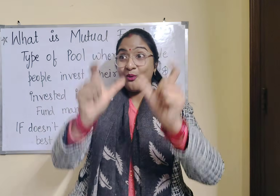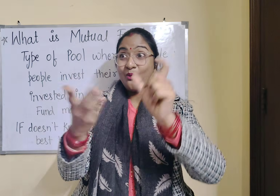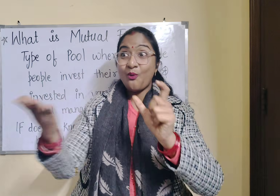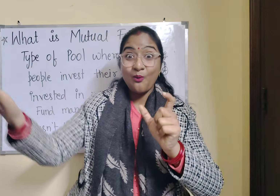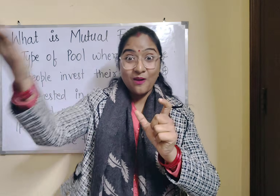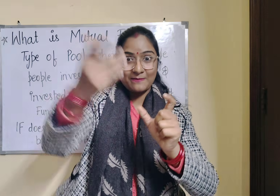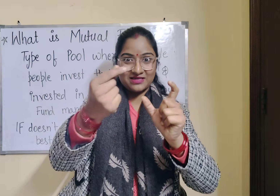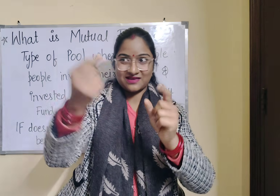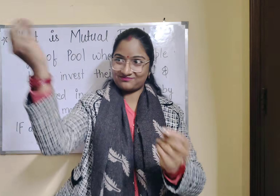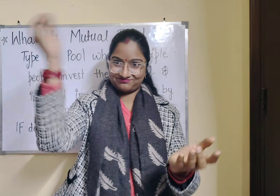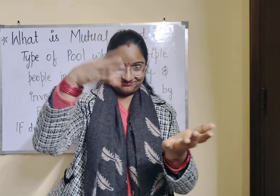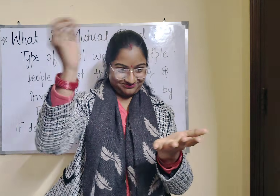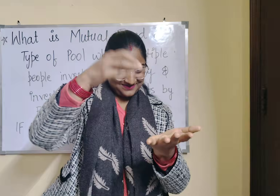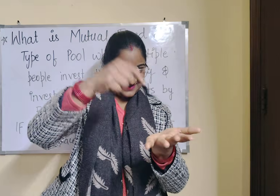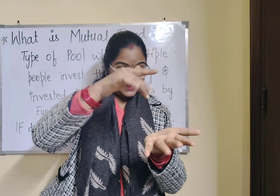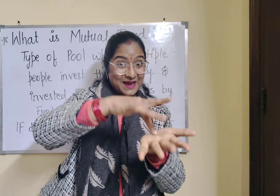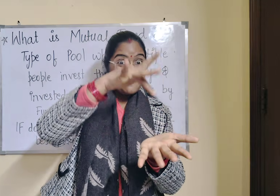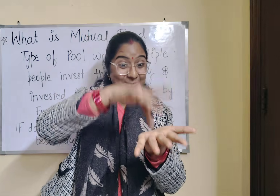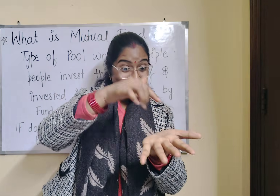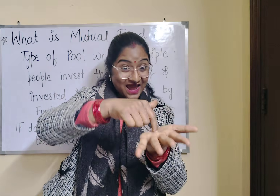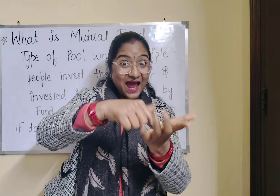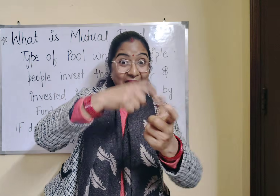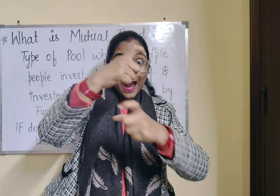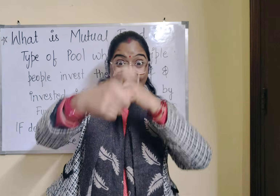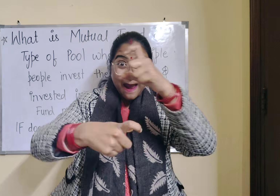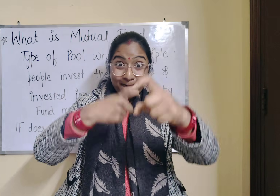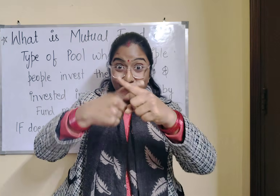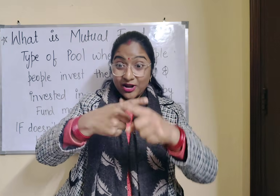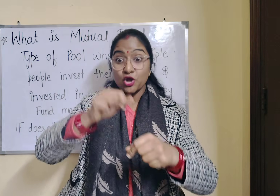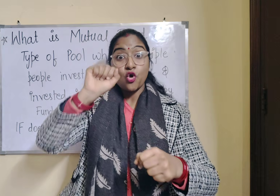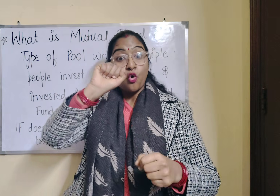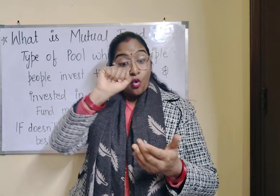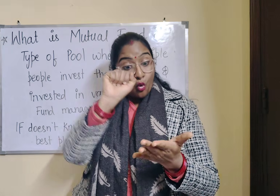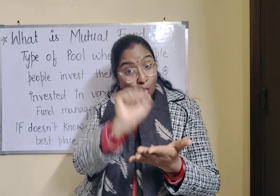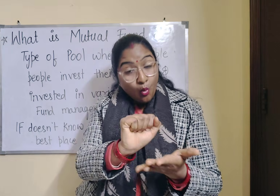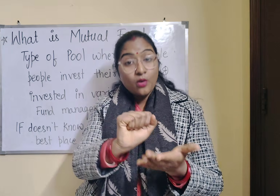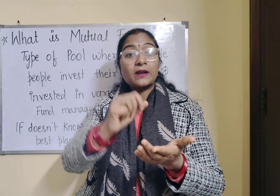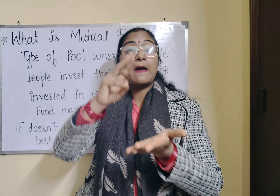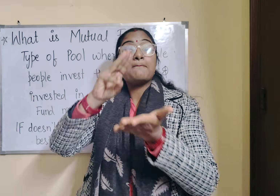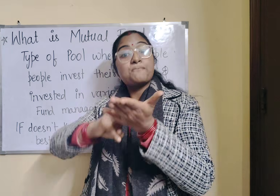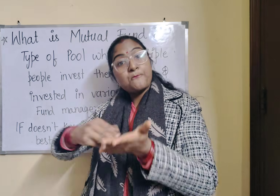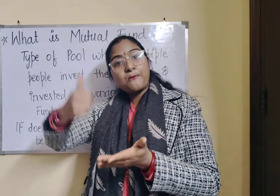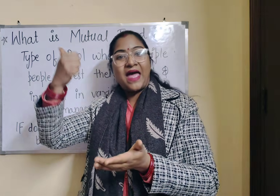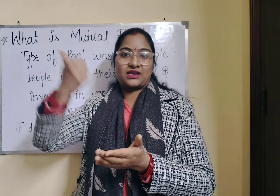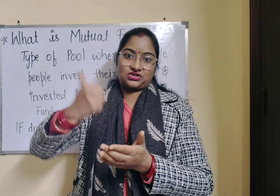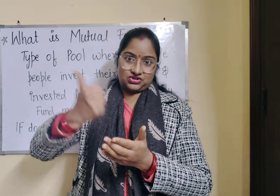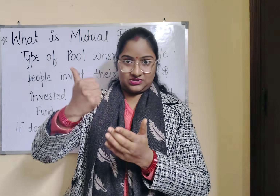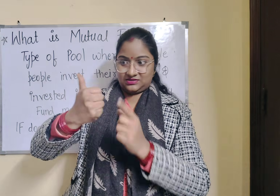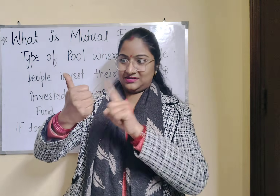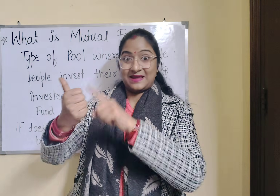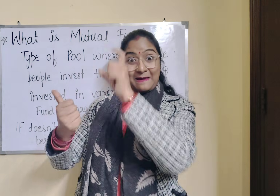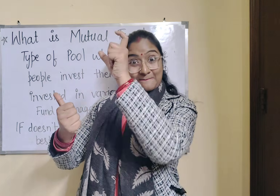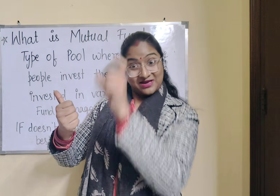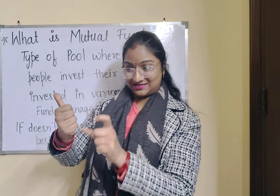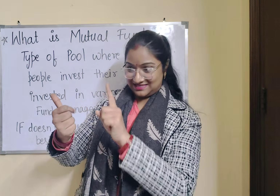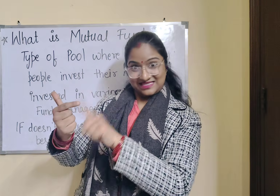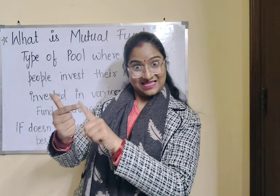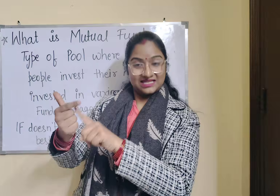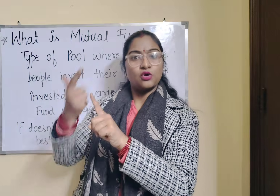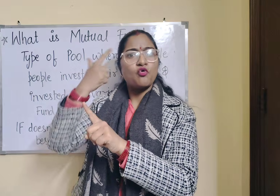पर है। अब जितने लोगों ने यहाँ पर जो भी पैसे दिए थे, इस एक जगह पे पैसे दिए थे, वो आप समझ लीजिए वहाँ पे